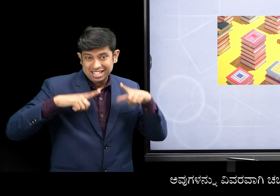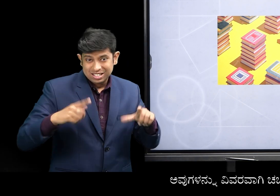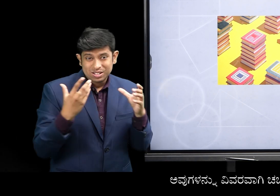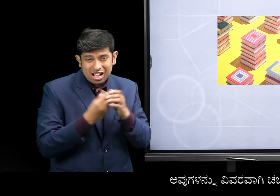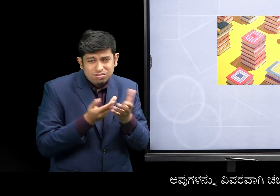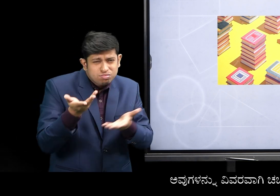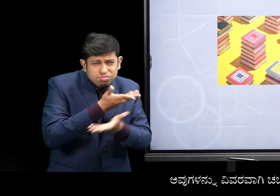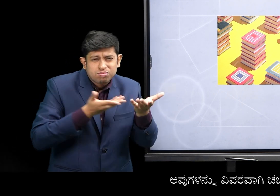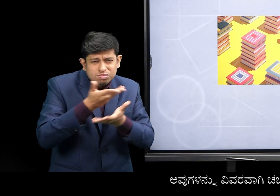ಅವುಗಳನ್ನ ವಿವರವಾಗಿ ಚರ್ಚಿಸೋಣ.